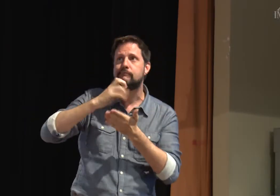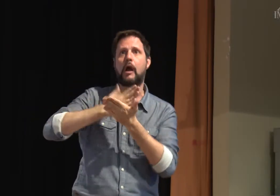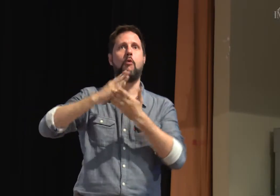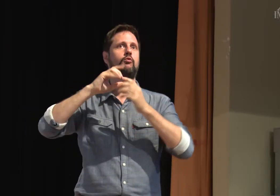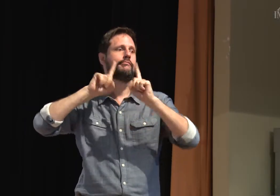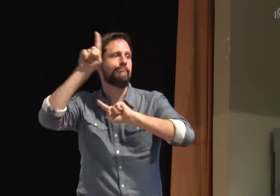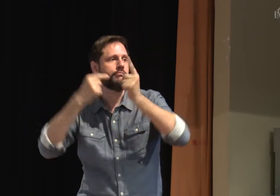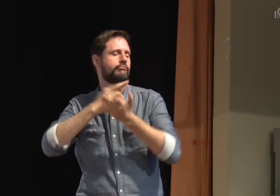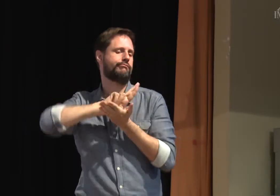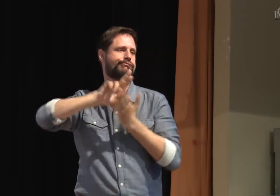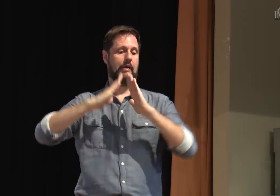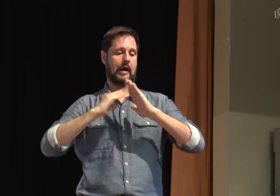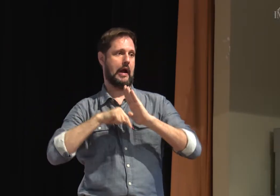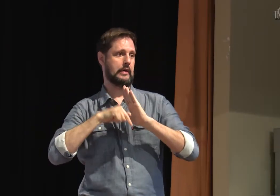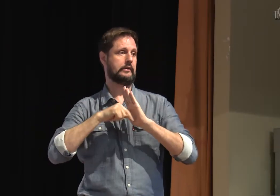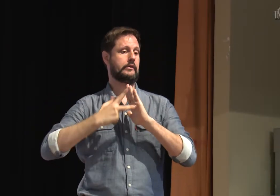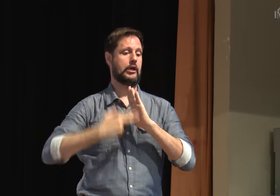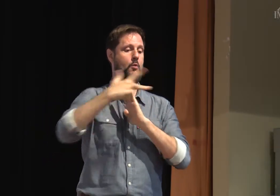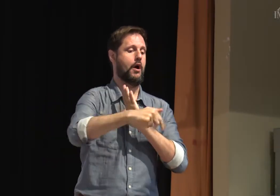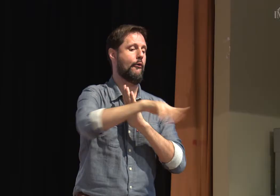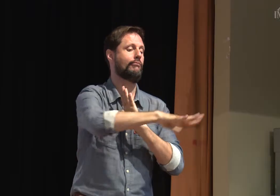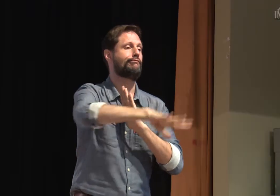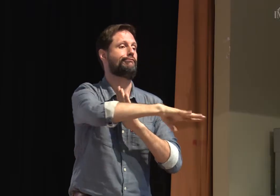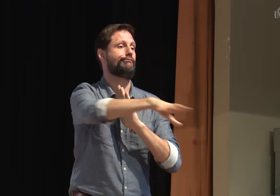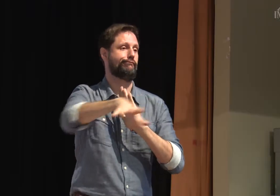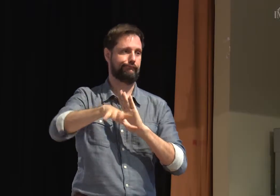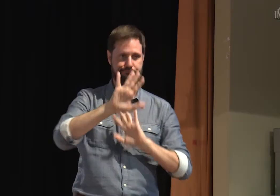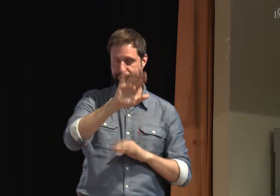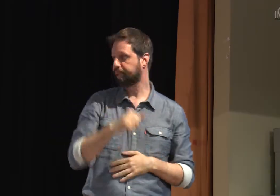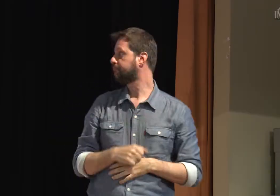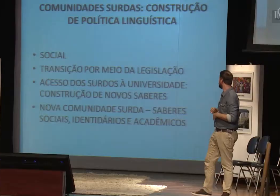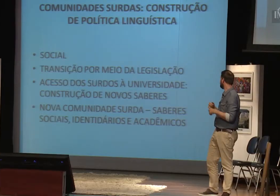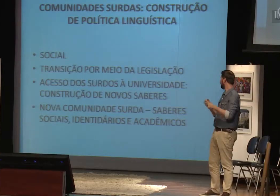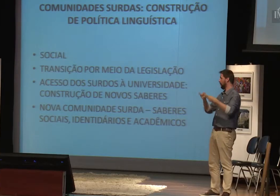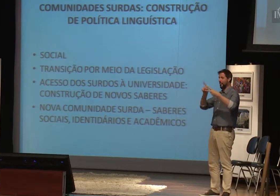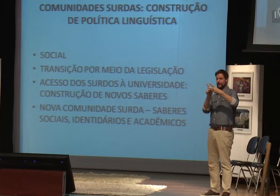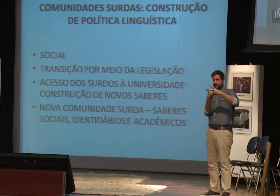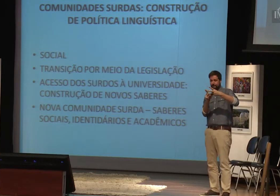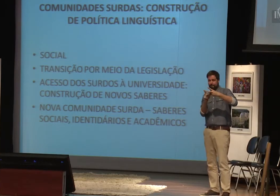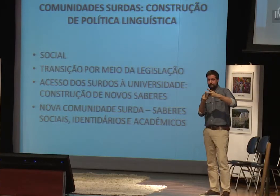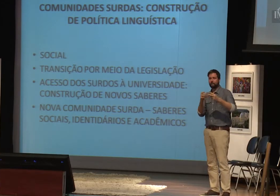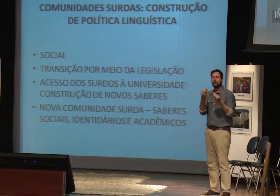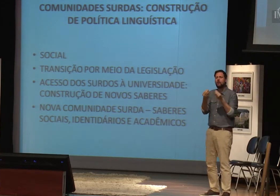própria família. Então, aqui reproduz dentro do social.